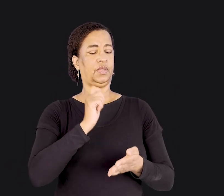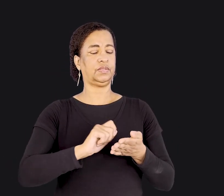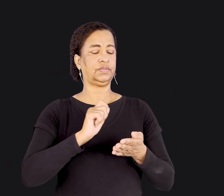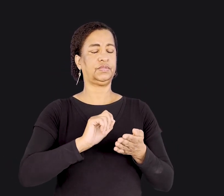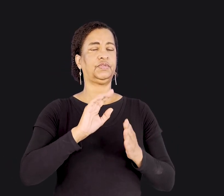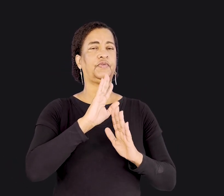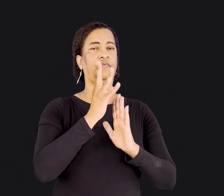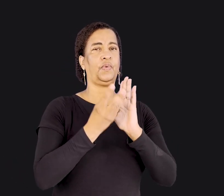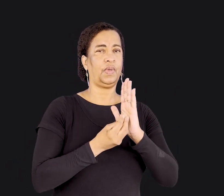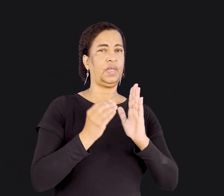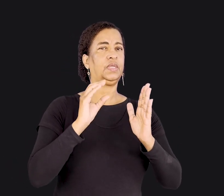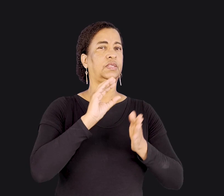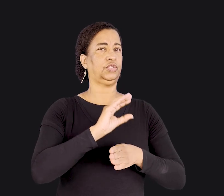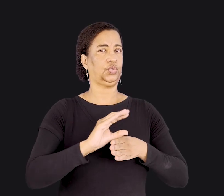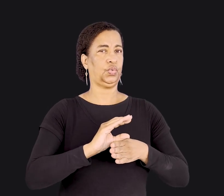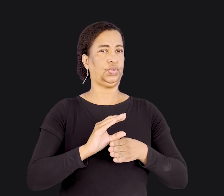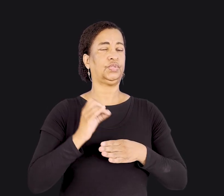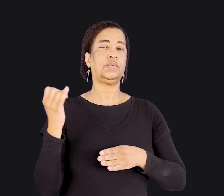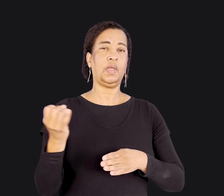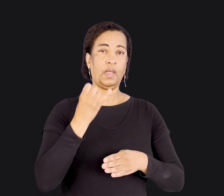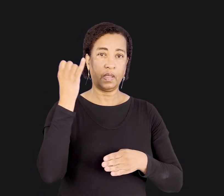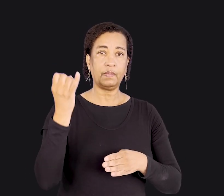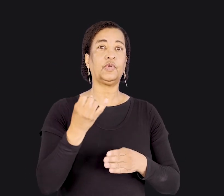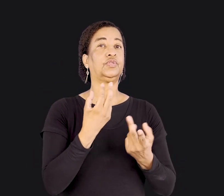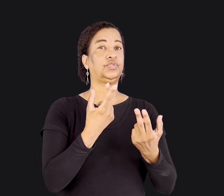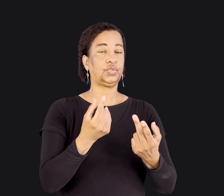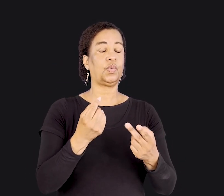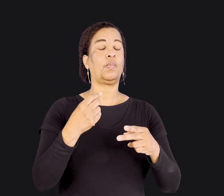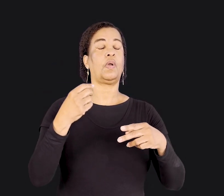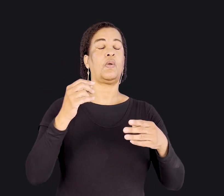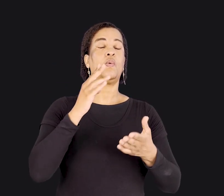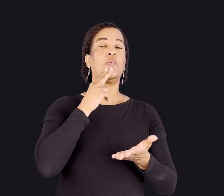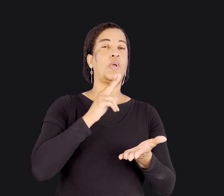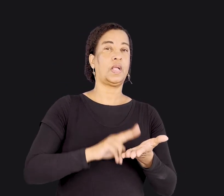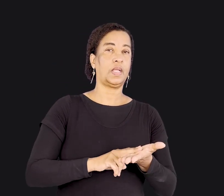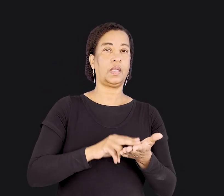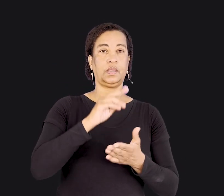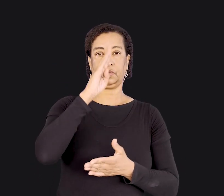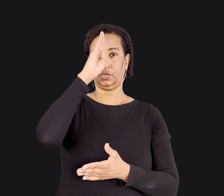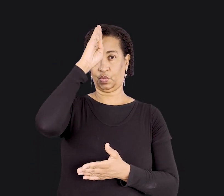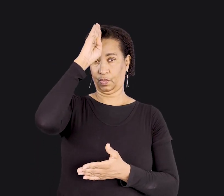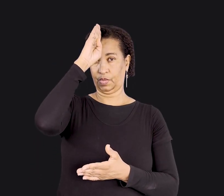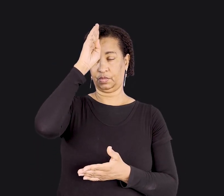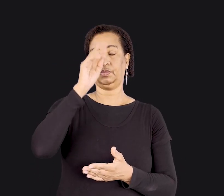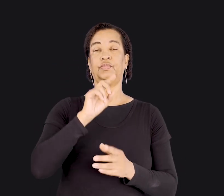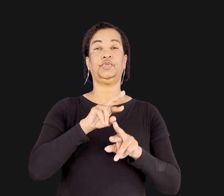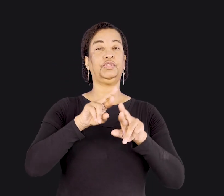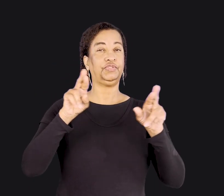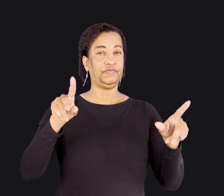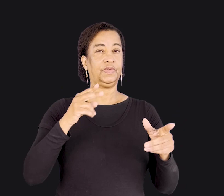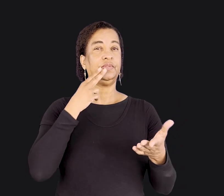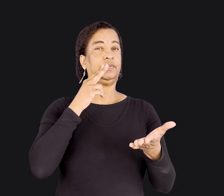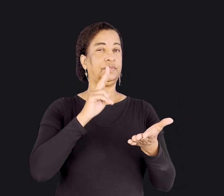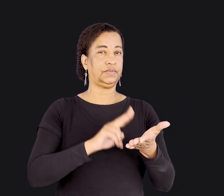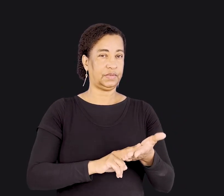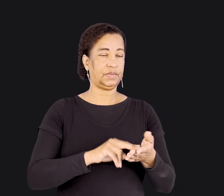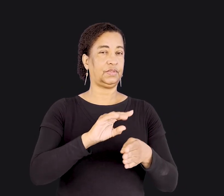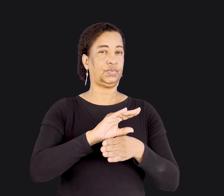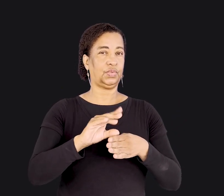em Corinto. Ela é tão importante quanto a carta aos Romanos. A diferença é que a carta aos Coríntios é uma carta pastoral e a carta aos Romanos